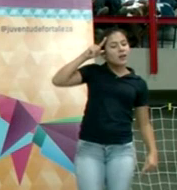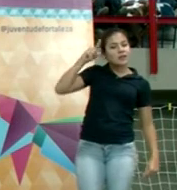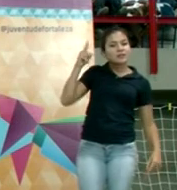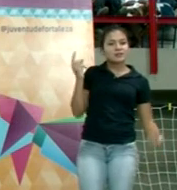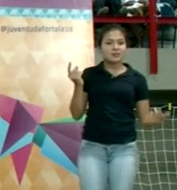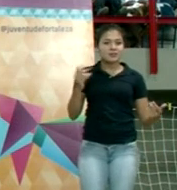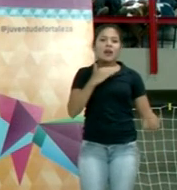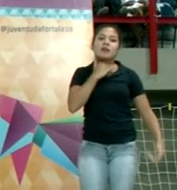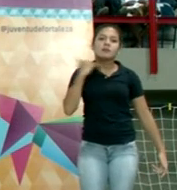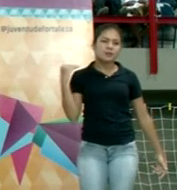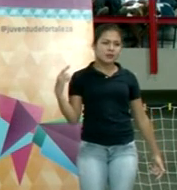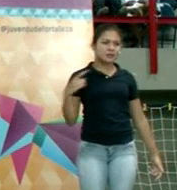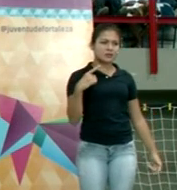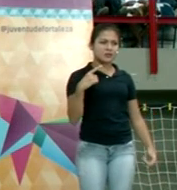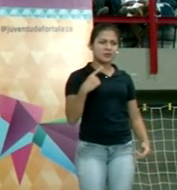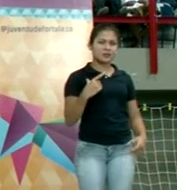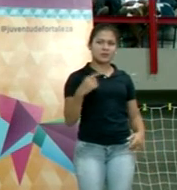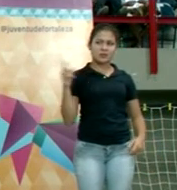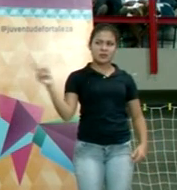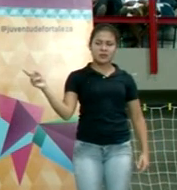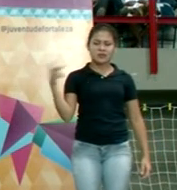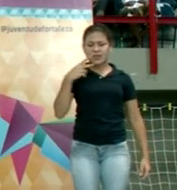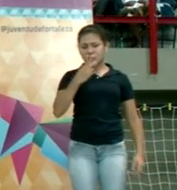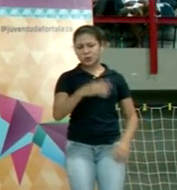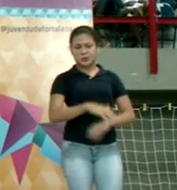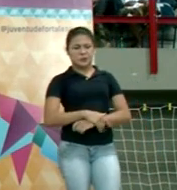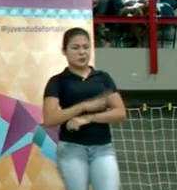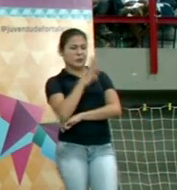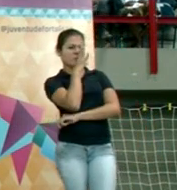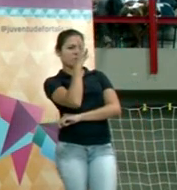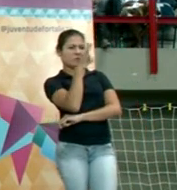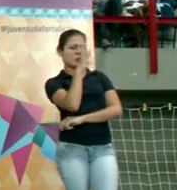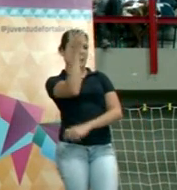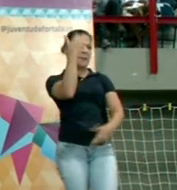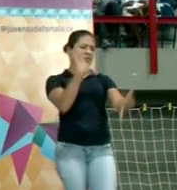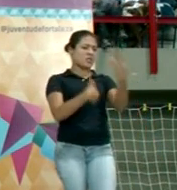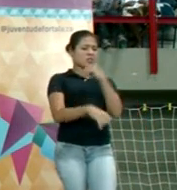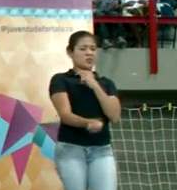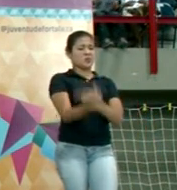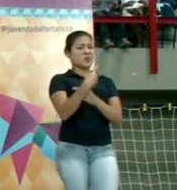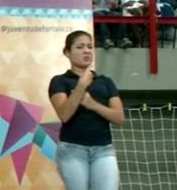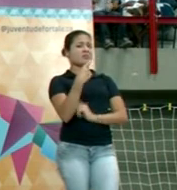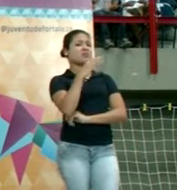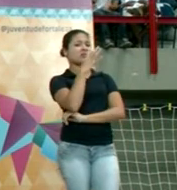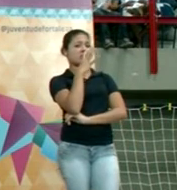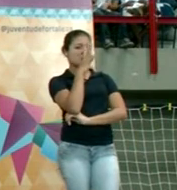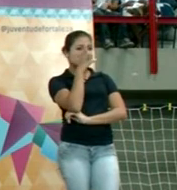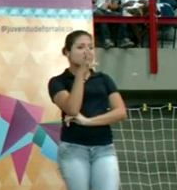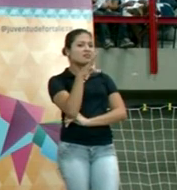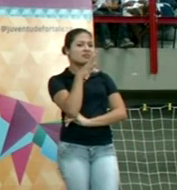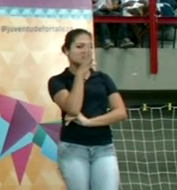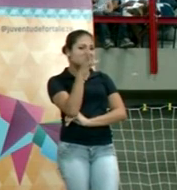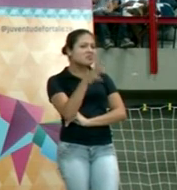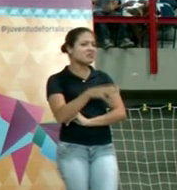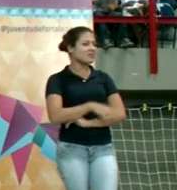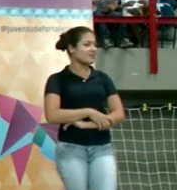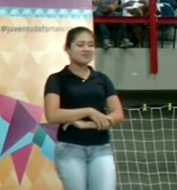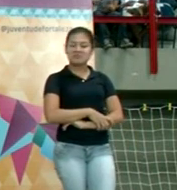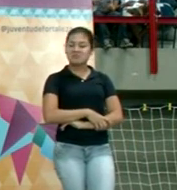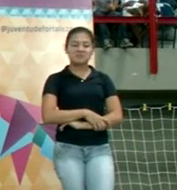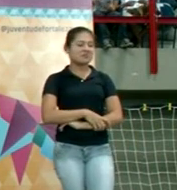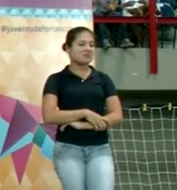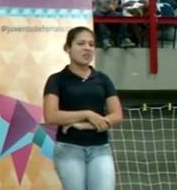estar brincando, porque eu vivo em Fortaleza, no Ceará, no Nordeste, e aqui só se fala em seca. Rola uma chuva de vez em quando e tal,